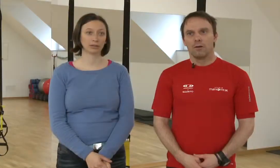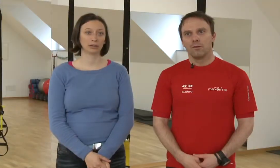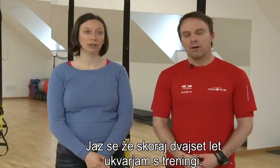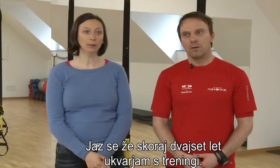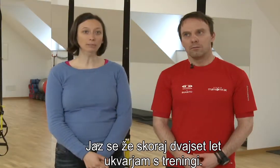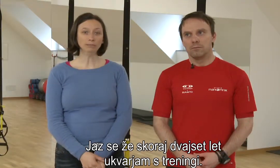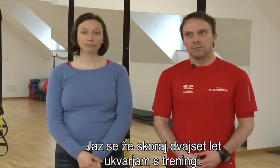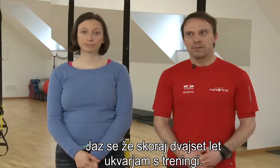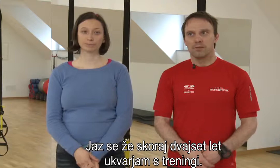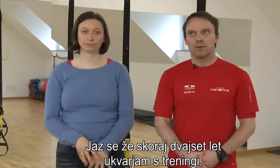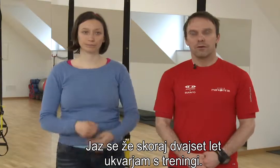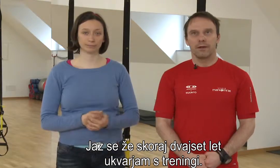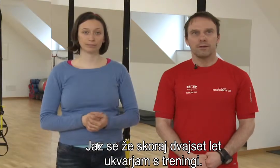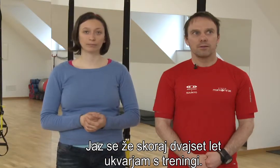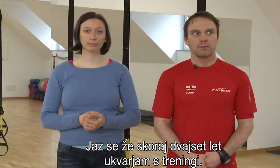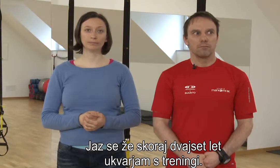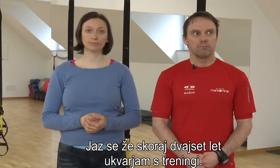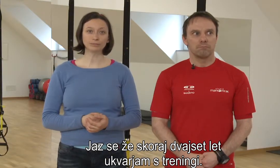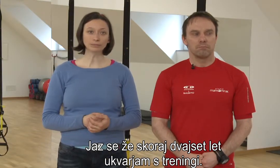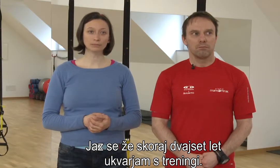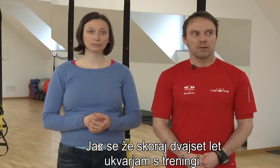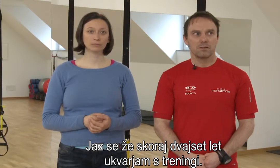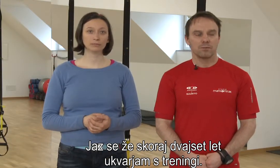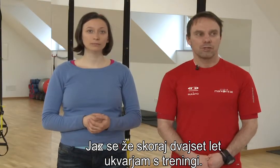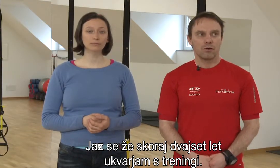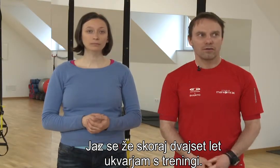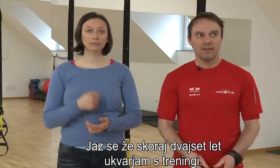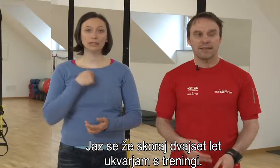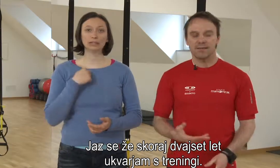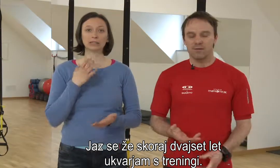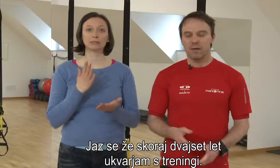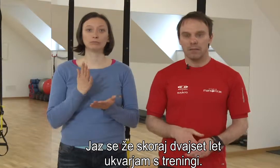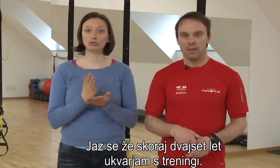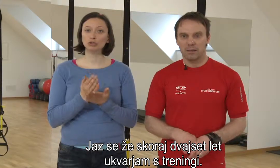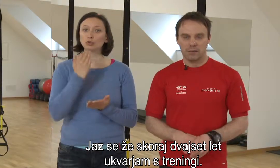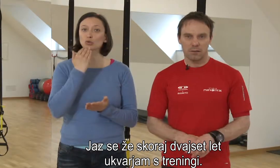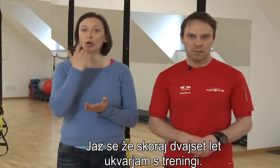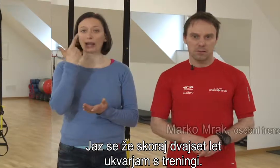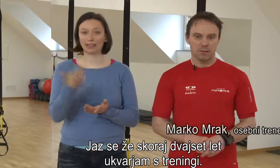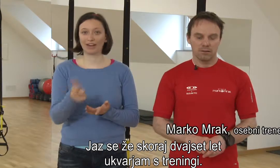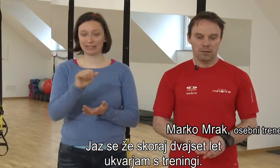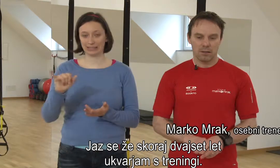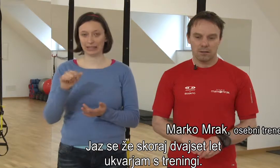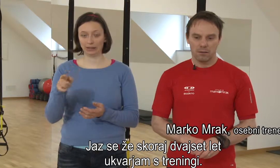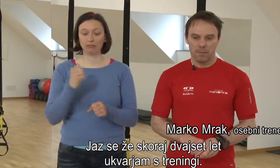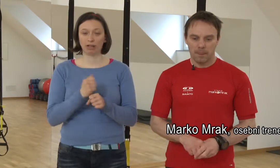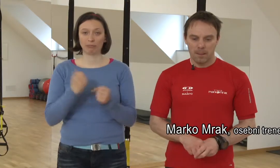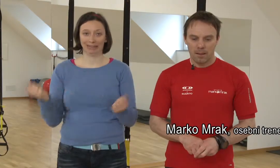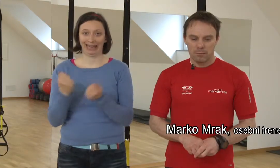No, zdaj tako jaz, pa sem že skoraj 20 let se ukvarjam, ne, z treningi.